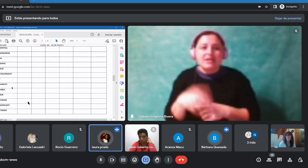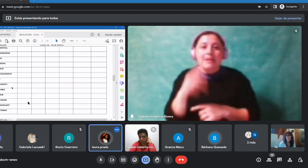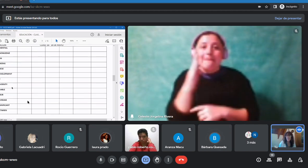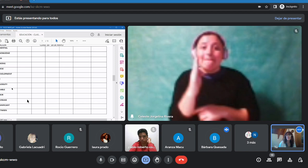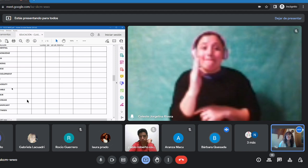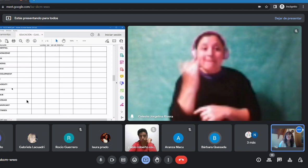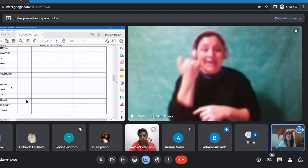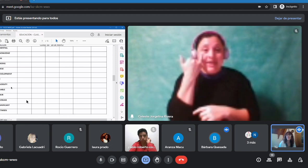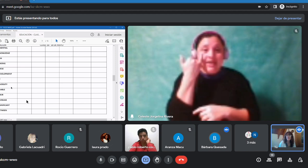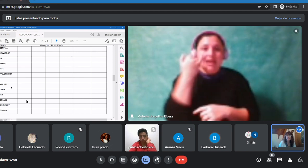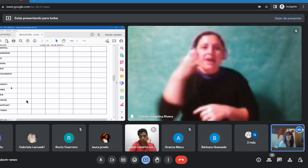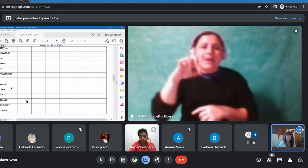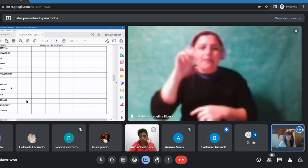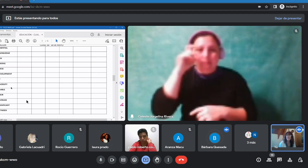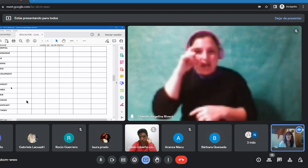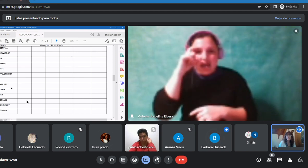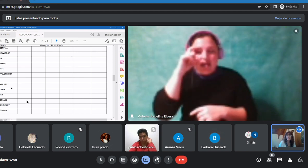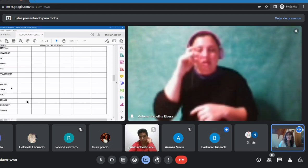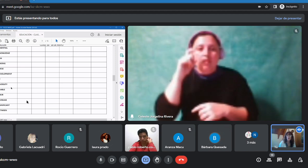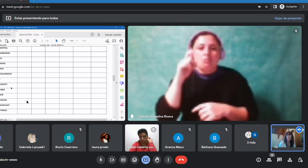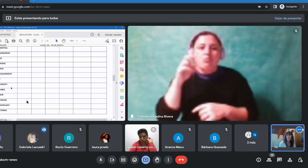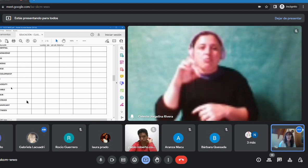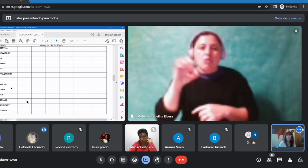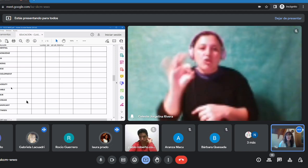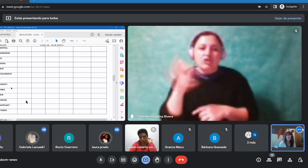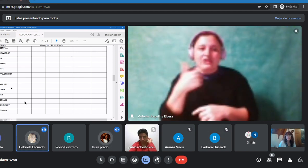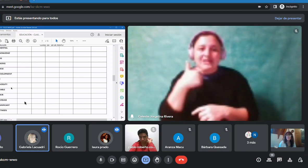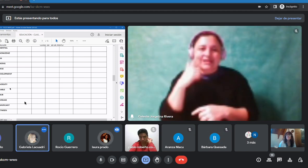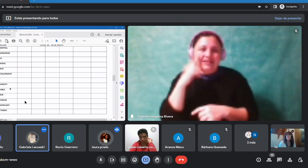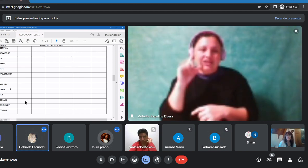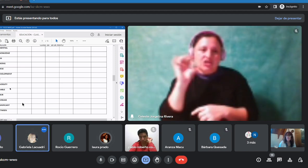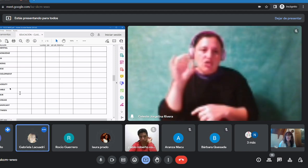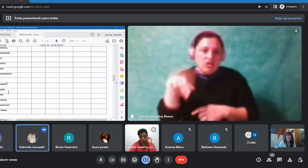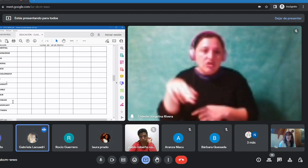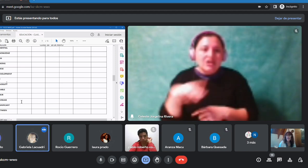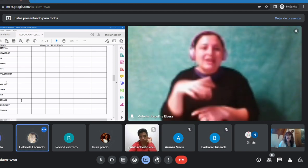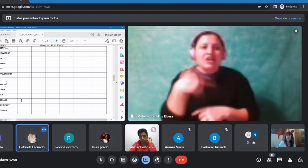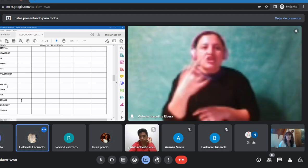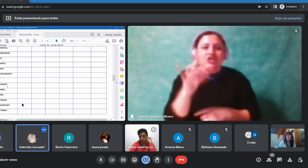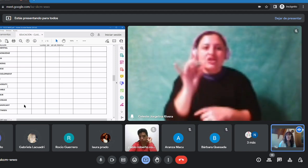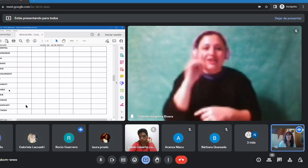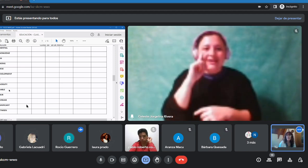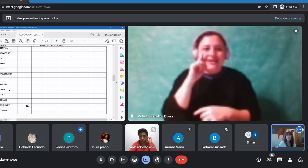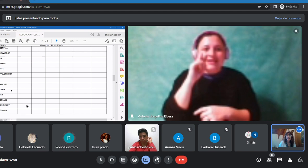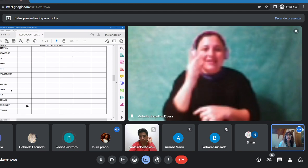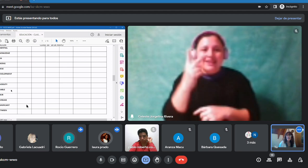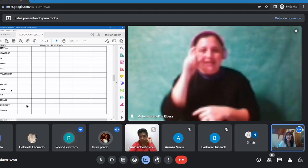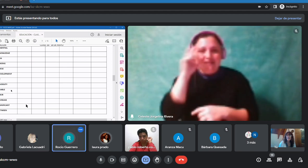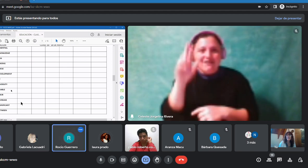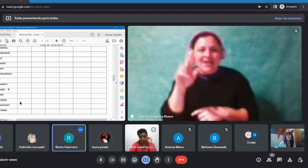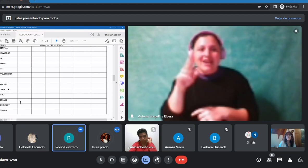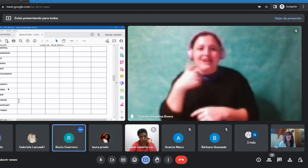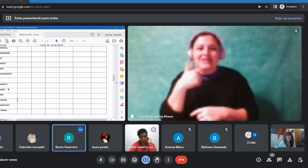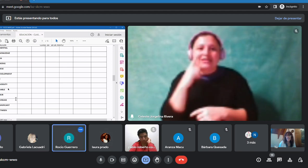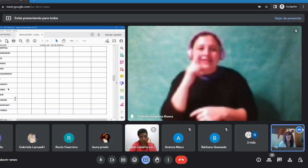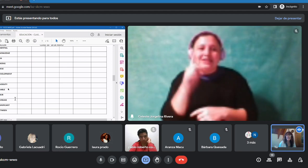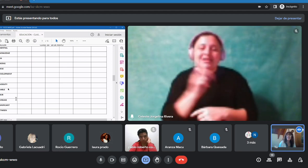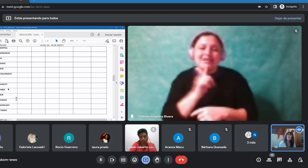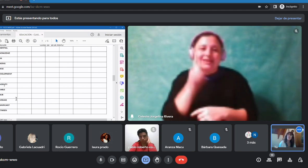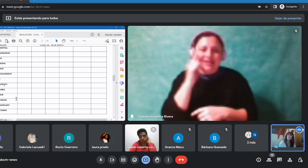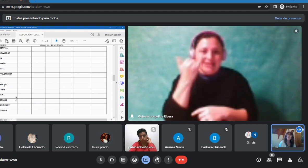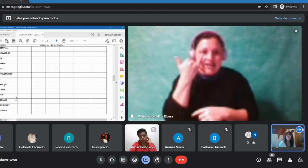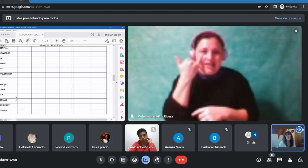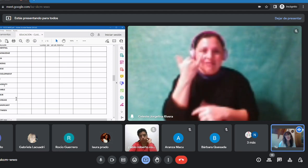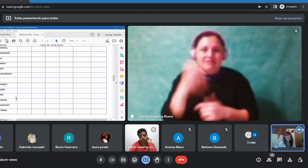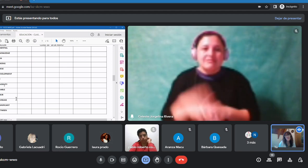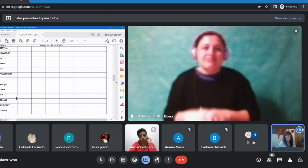Preposición. Diversity. Sustantivo. Sustantivo. ¿Se le agrega iti. Algo? Iti. Iti. El